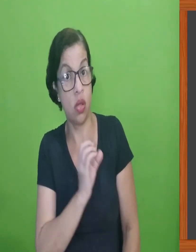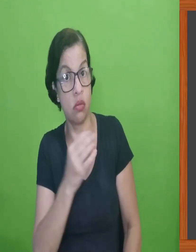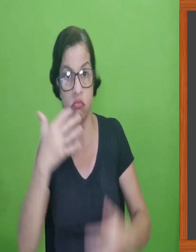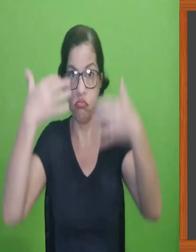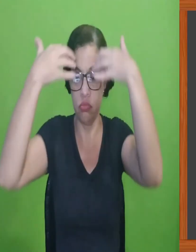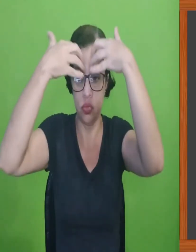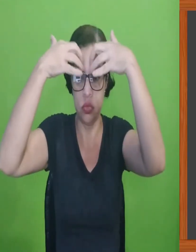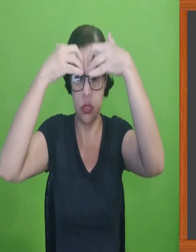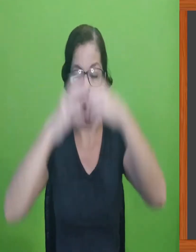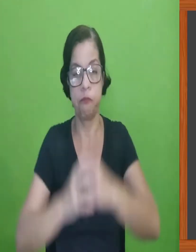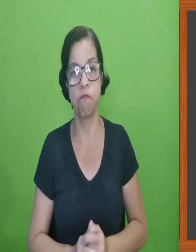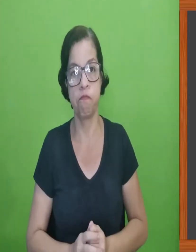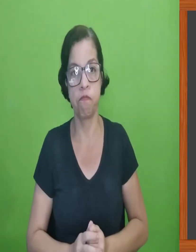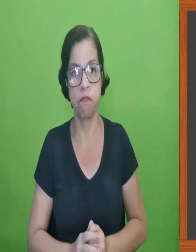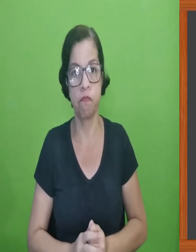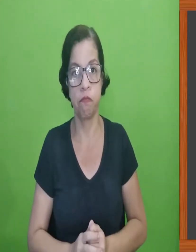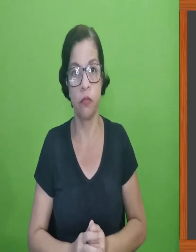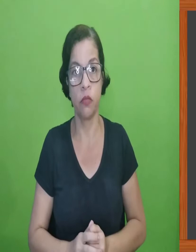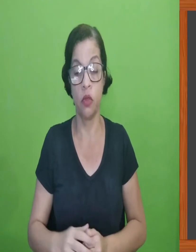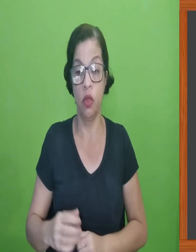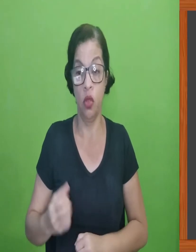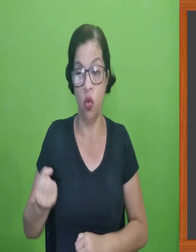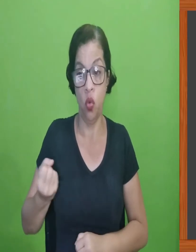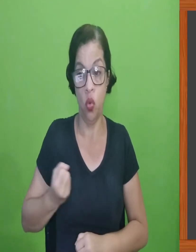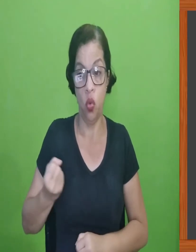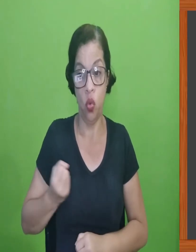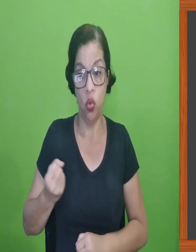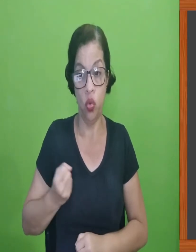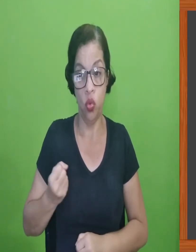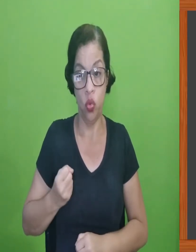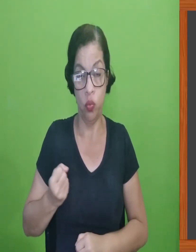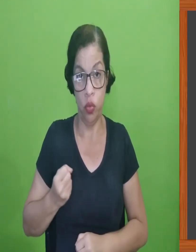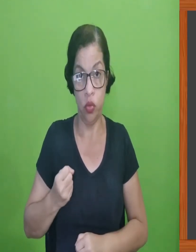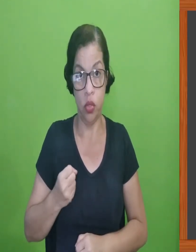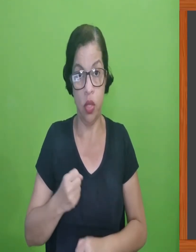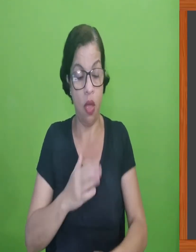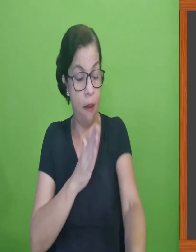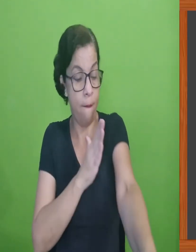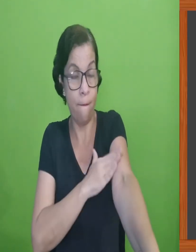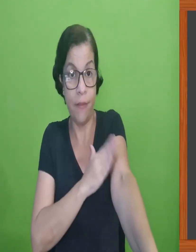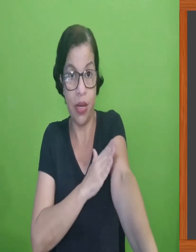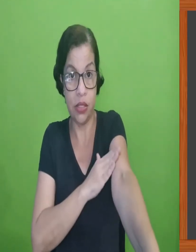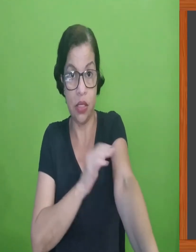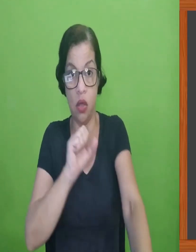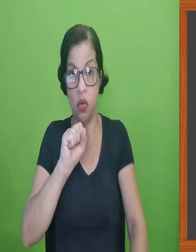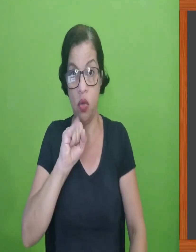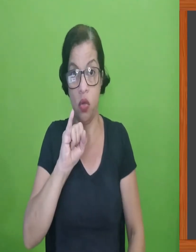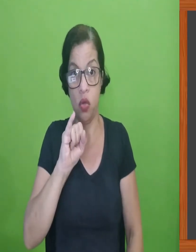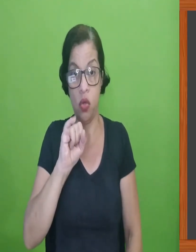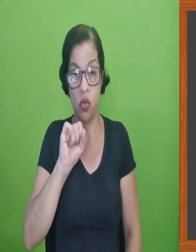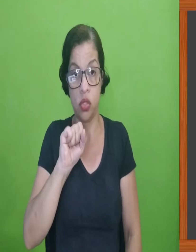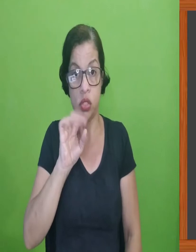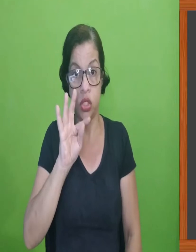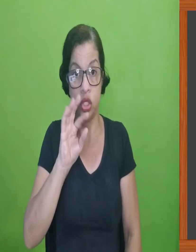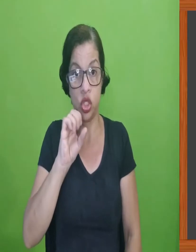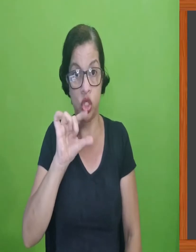cerebrais. O índice tornozelo braquial é uma relação entre a pressão arterial sistólica aferida